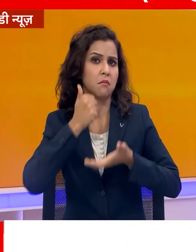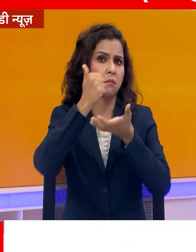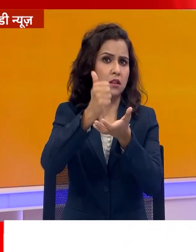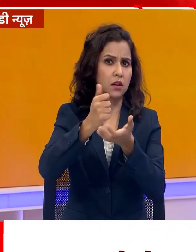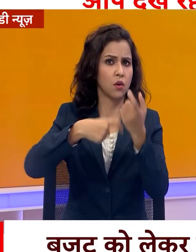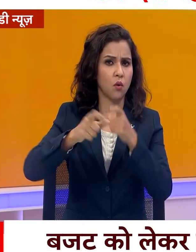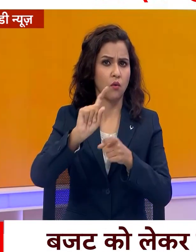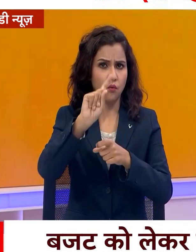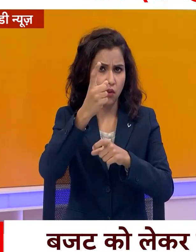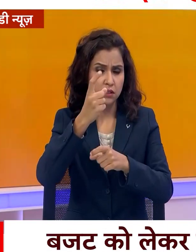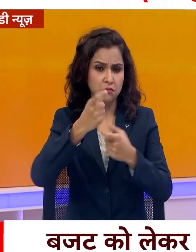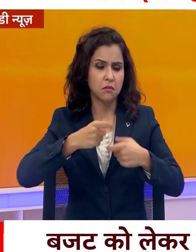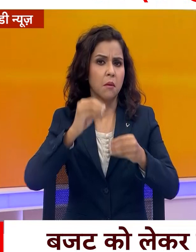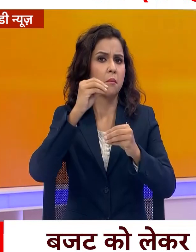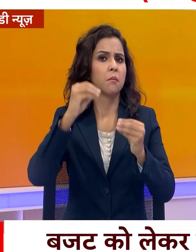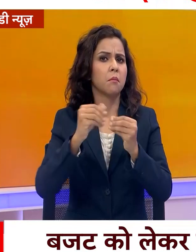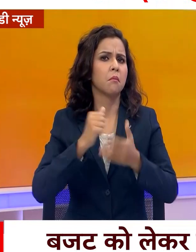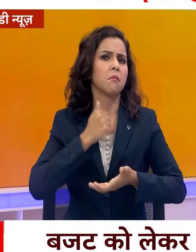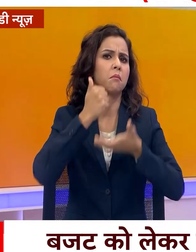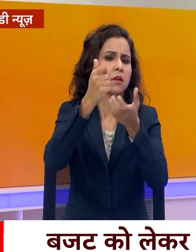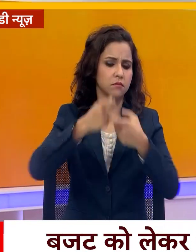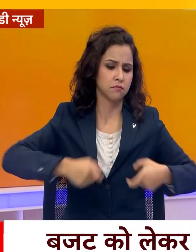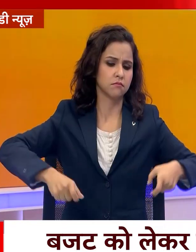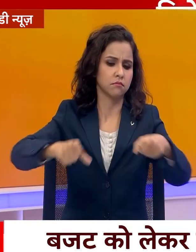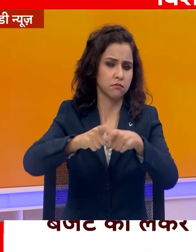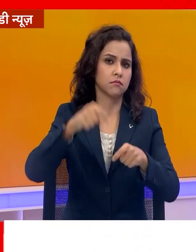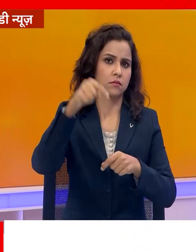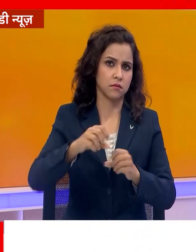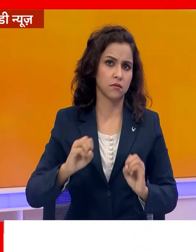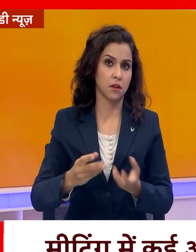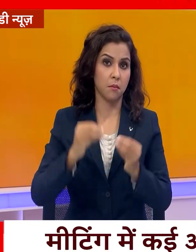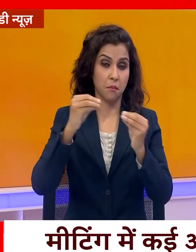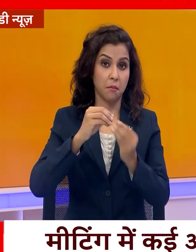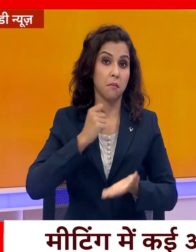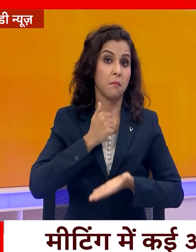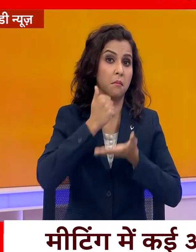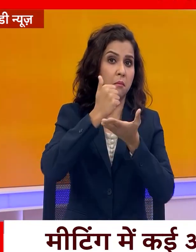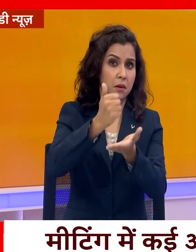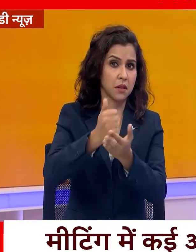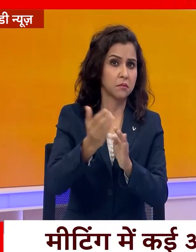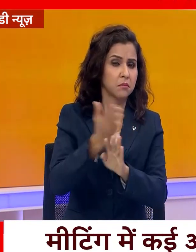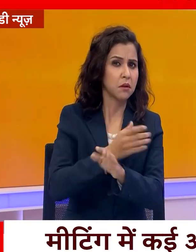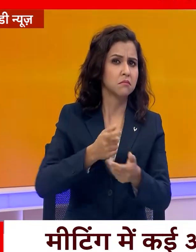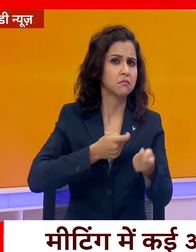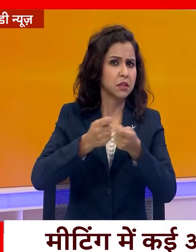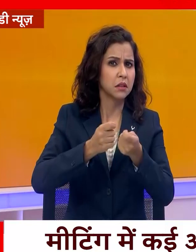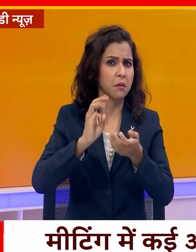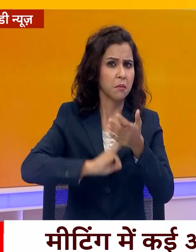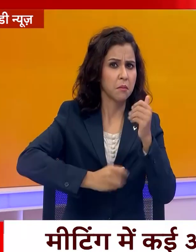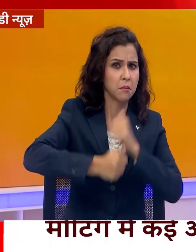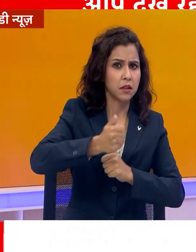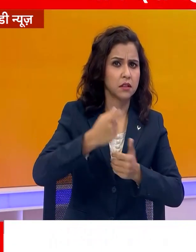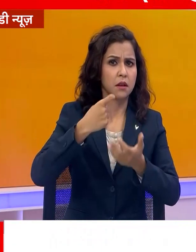साथ पहली बजट पूर्व परामर्श बैठक की अध्यक्षता की बजट पूर्व परामर्श बैठक में केंद्रीय वित्त राज्य